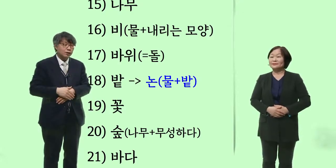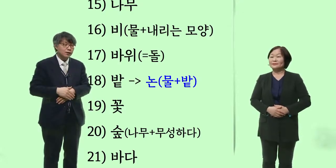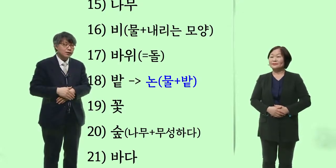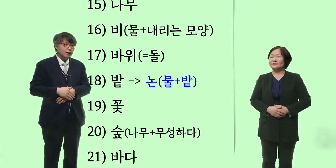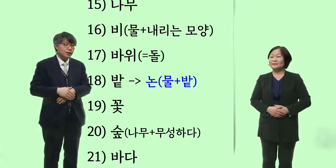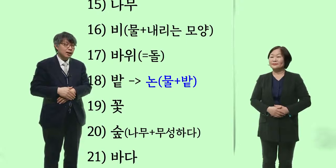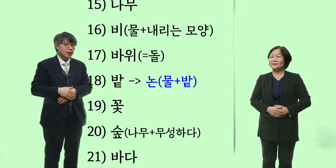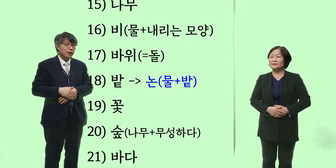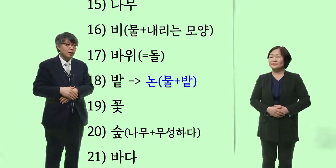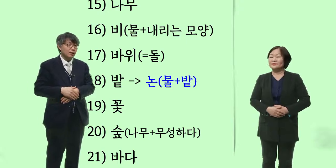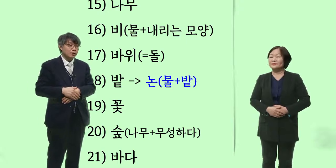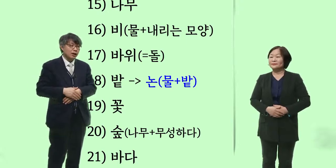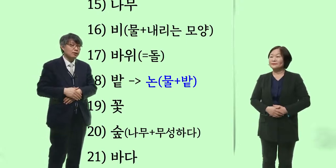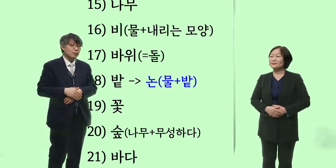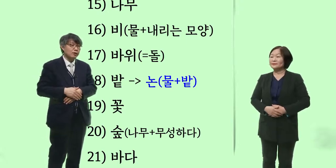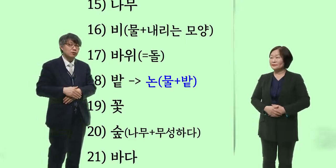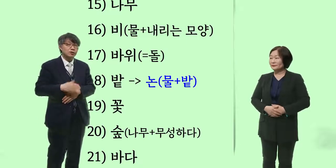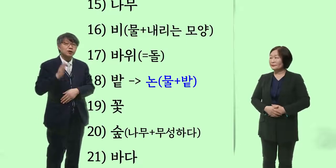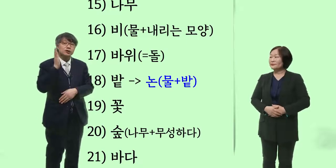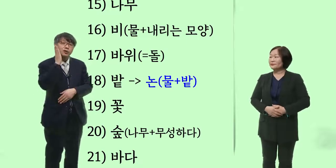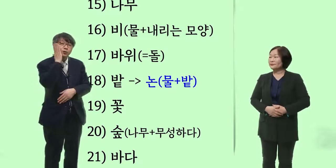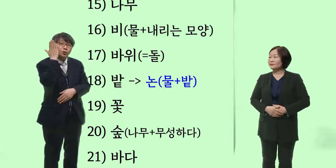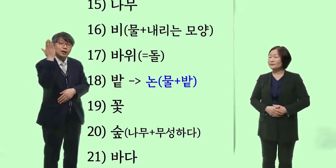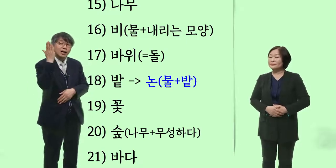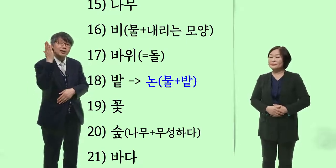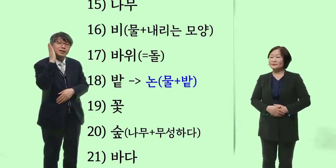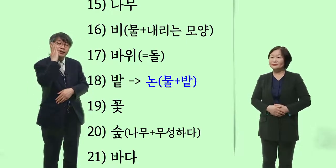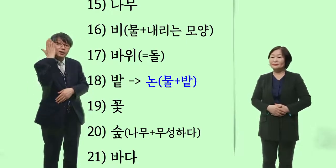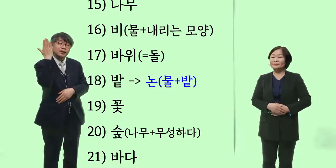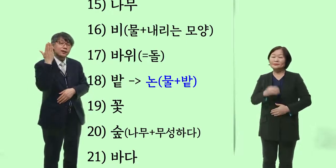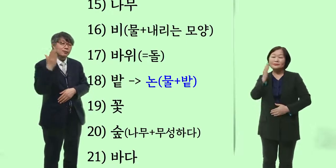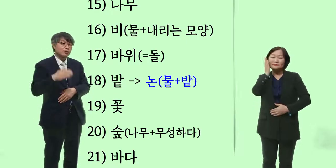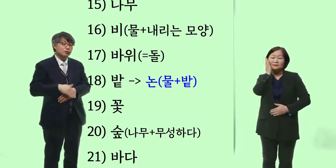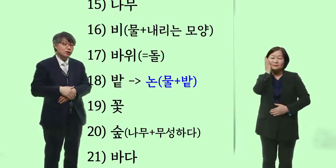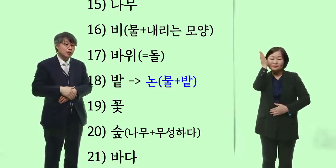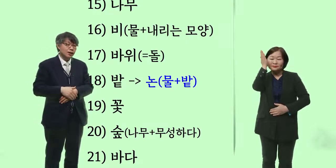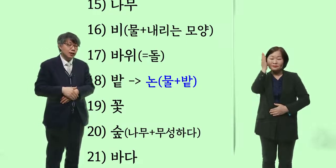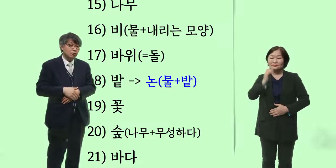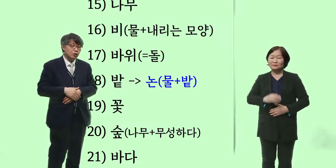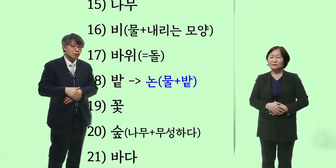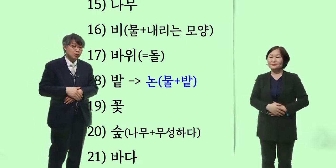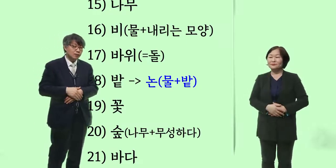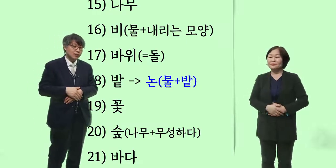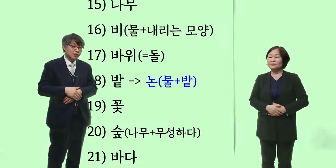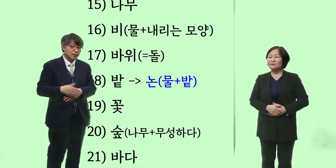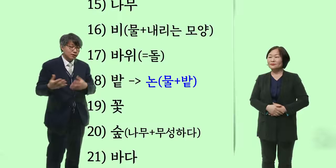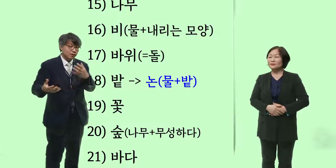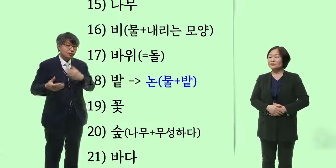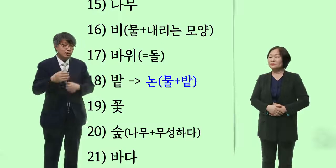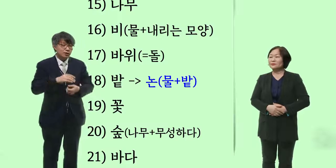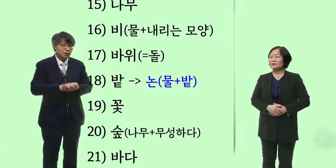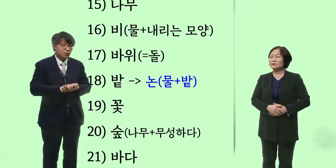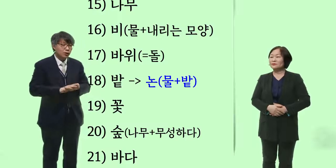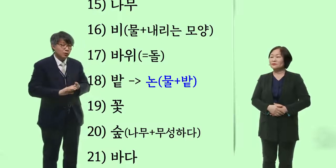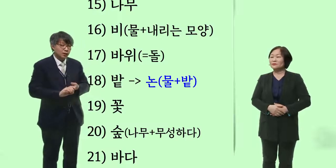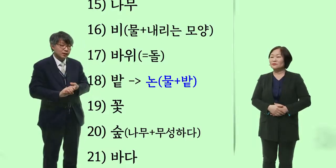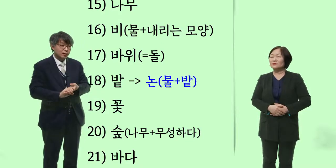청인들은 이제 한자로 많이 지우는 저는 이제 록자 한자를 이렇게 만들어 주셨는데 강주의 목사님이 예전에 저희 영락 농인교회 다닐 때